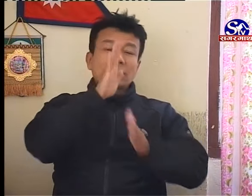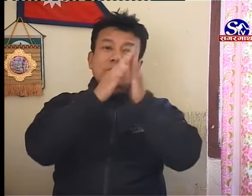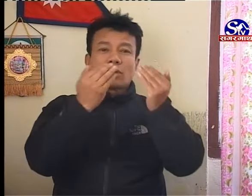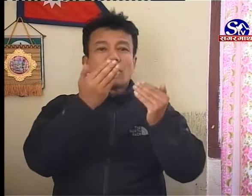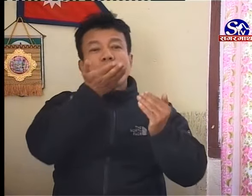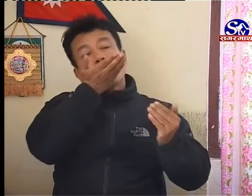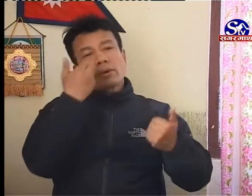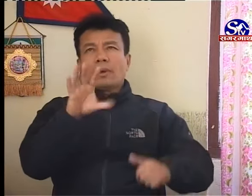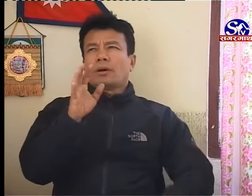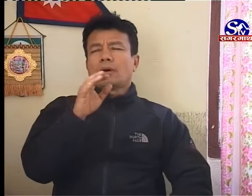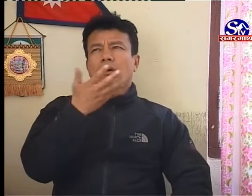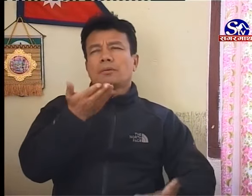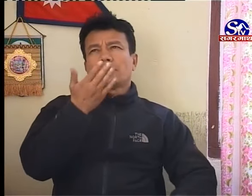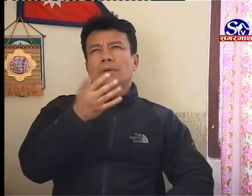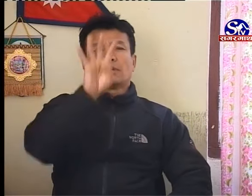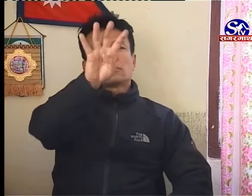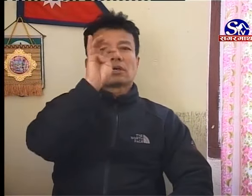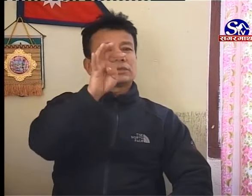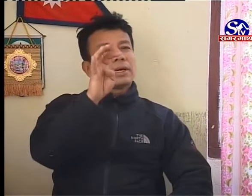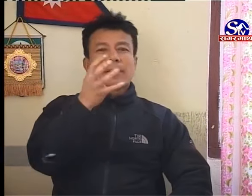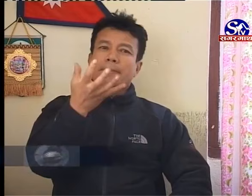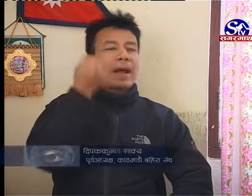भएको चाहिँ जम्मा 4,000 भएको छौँ हामीले।